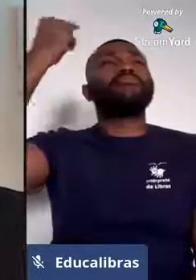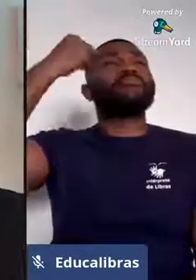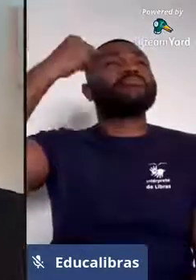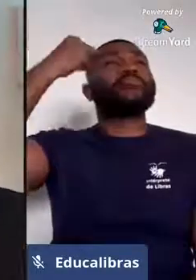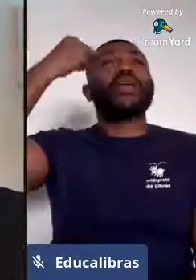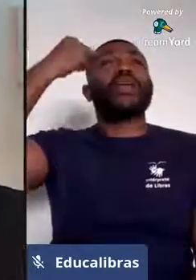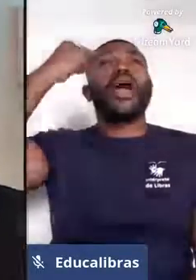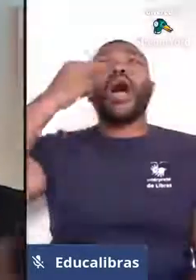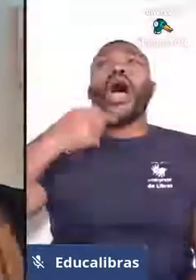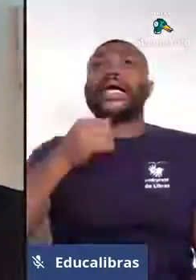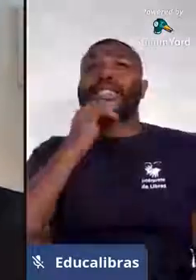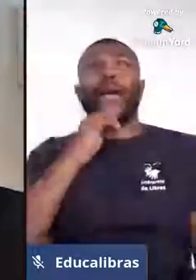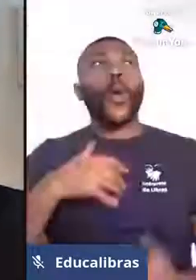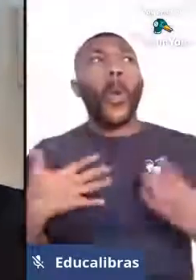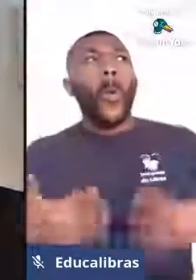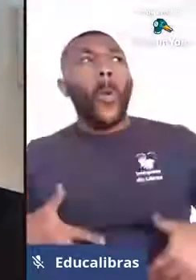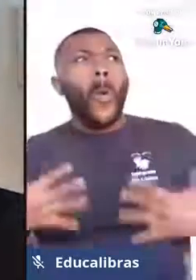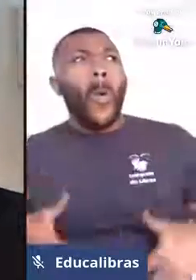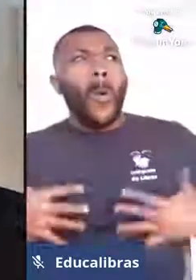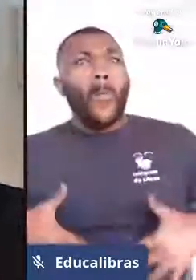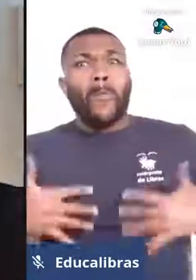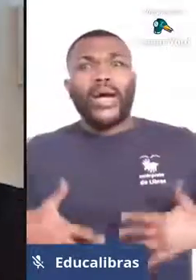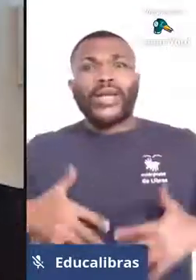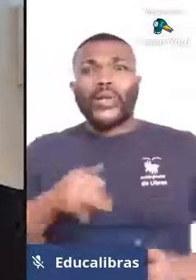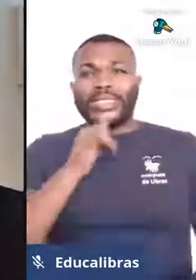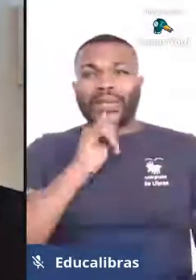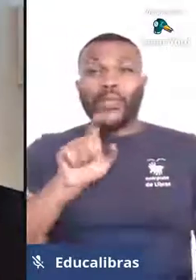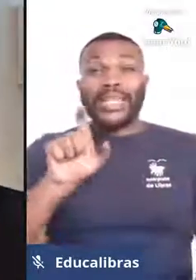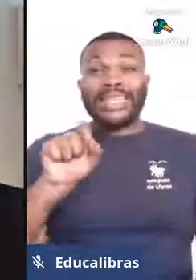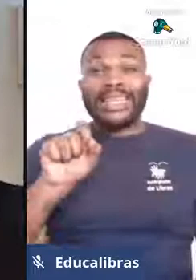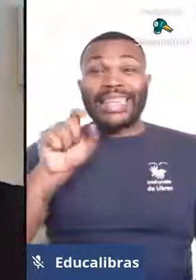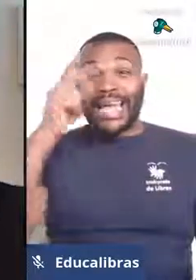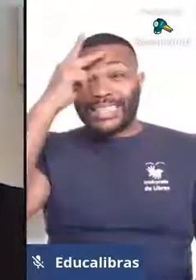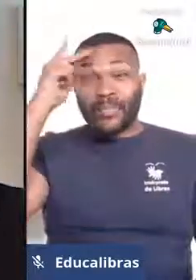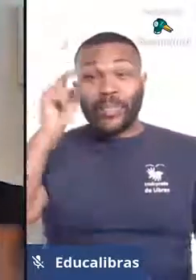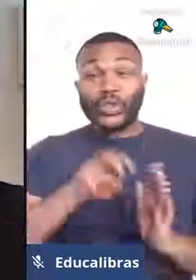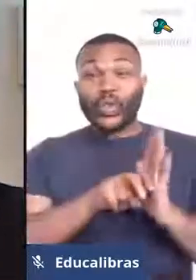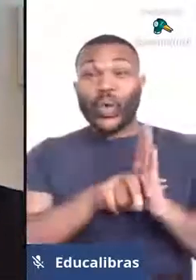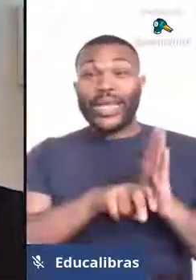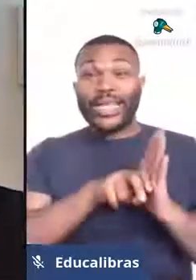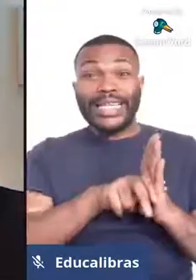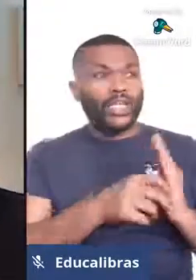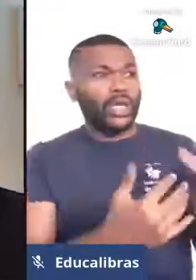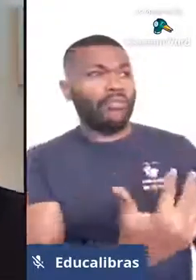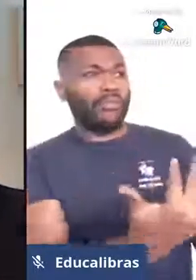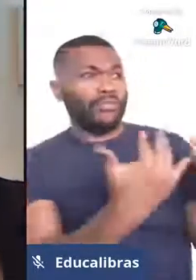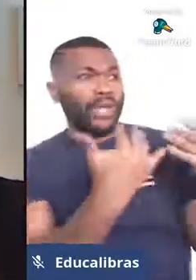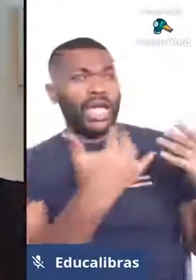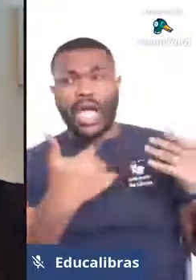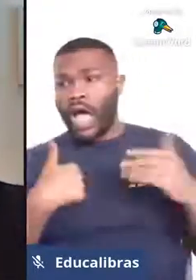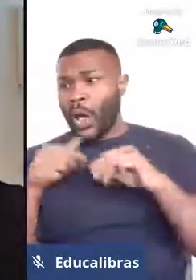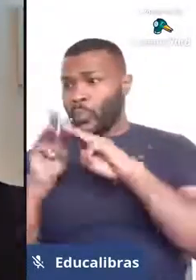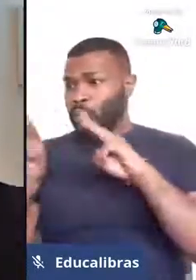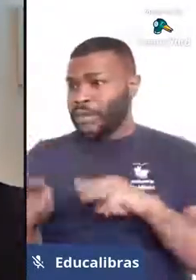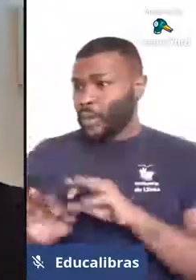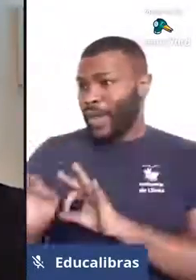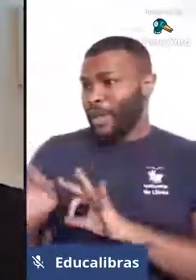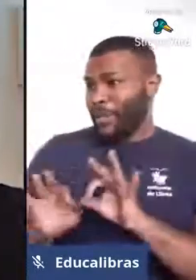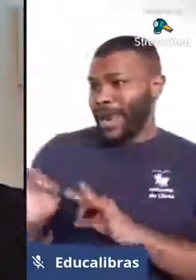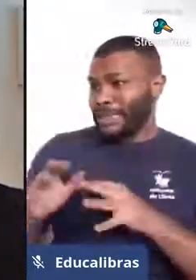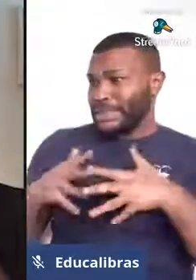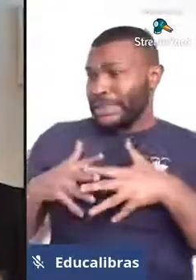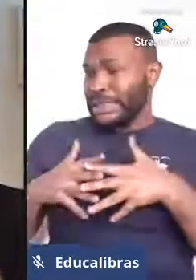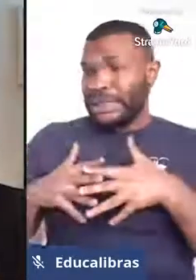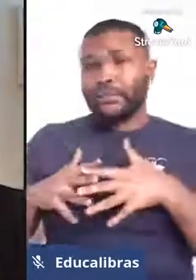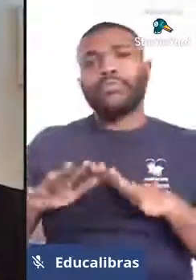que você faz quando chegam 10 cadeirantes num museu não preparado? É o caos completo. Já no Museu do Futebol, no espaço